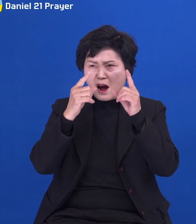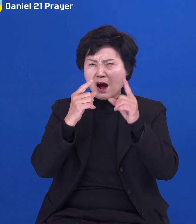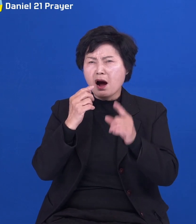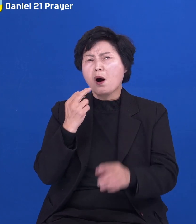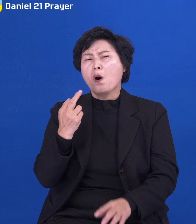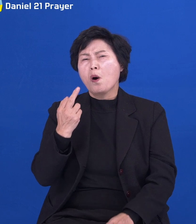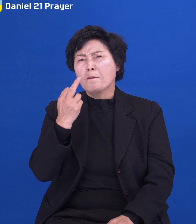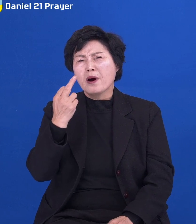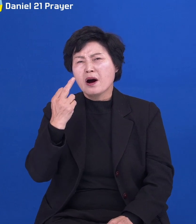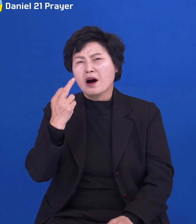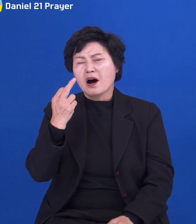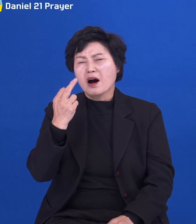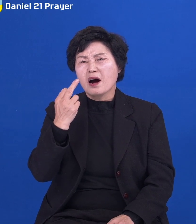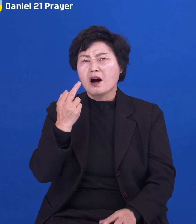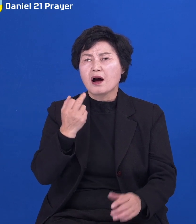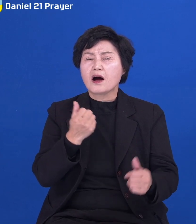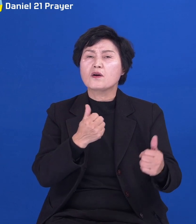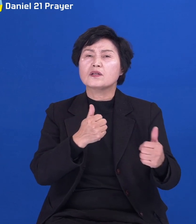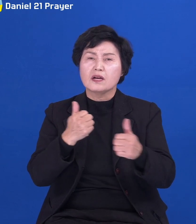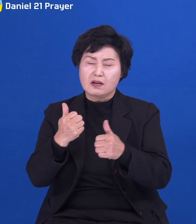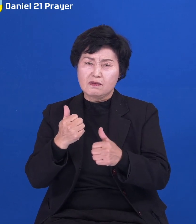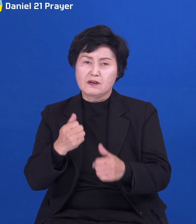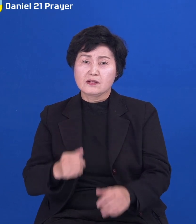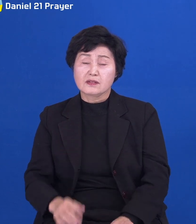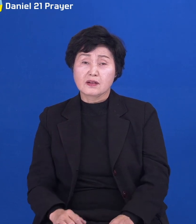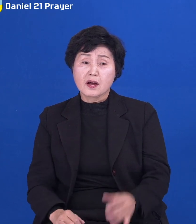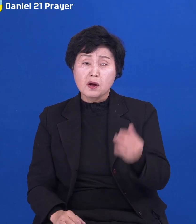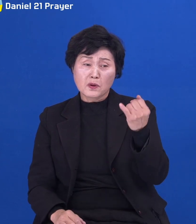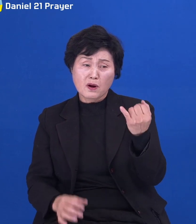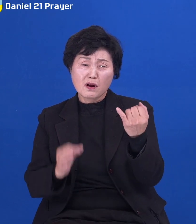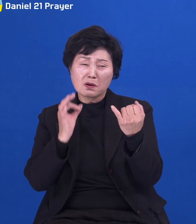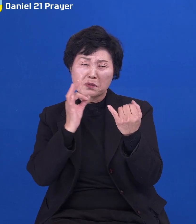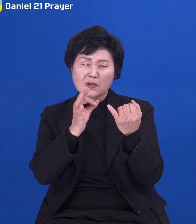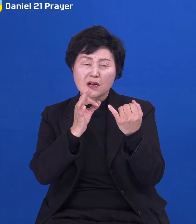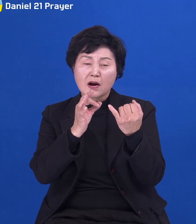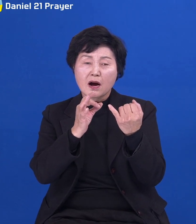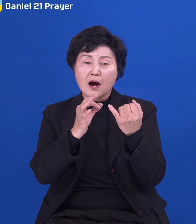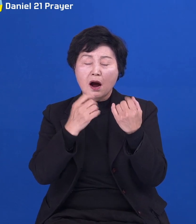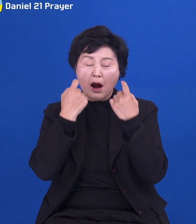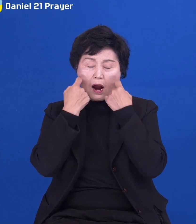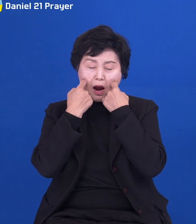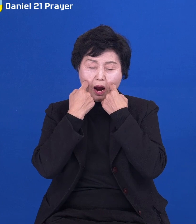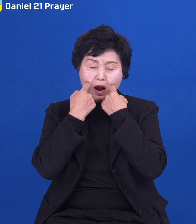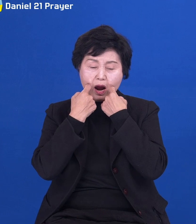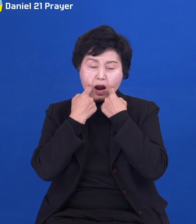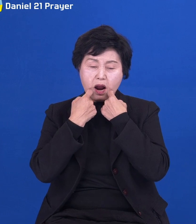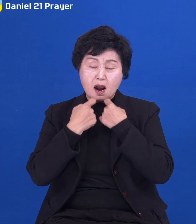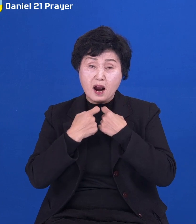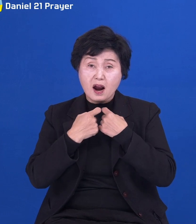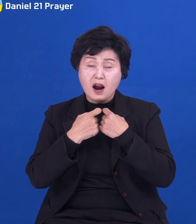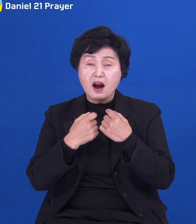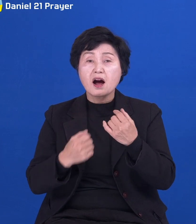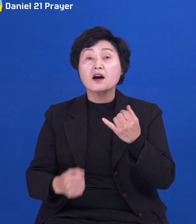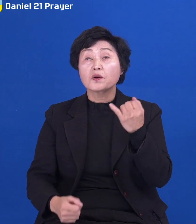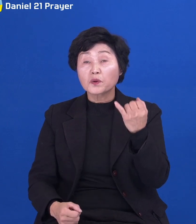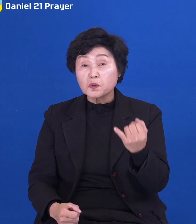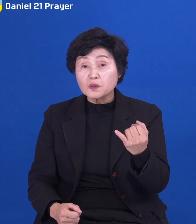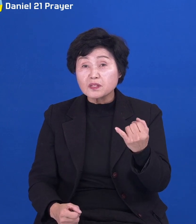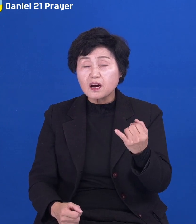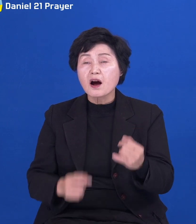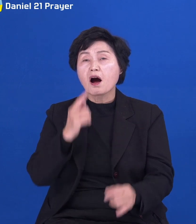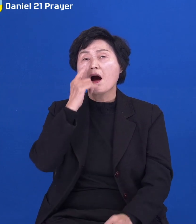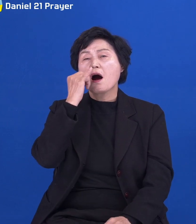그래 막상 그 얼굴을 보니까 참 말이 아니더라고요. 후에 셋째 여동생은 엄마를 찾아 떠난다고 저하고